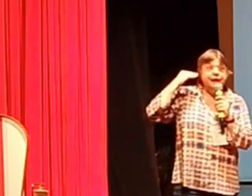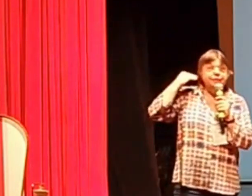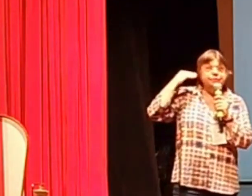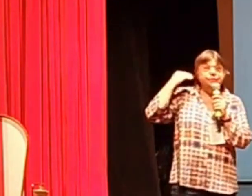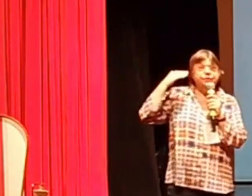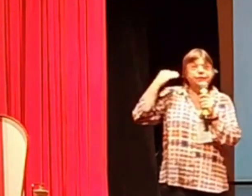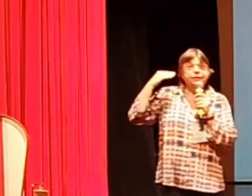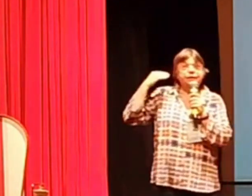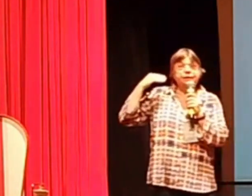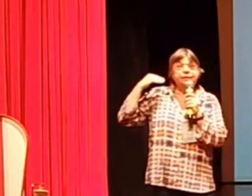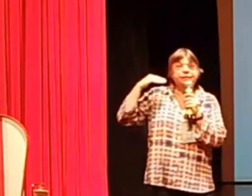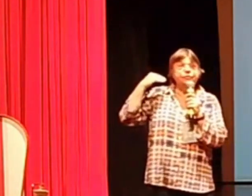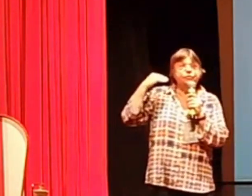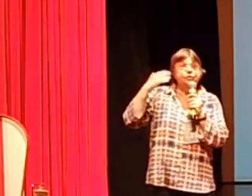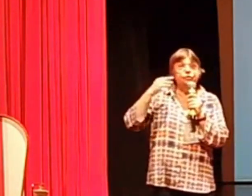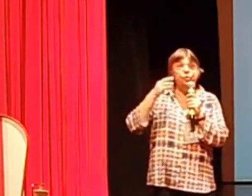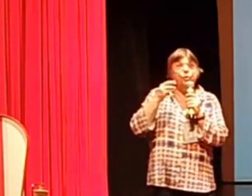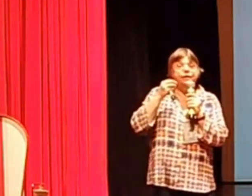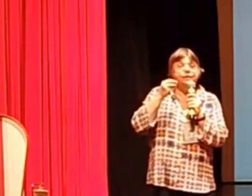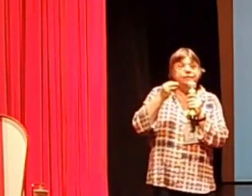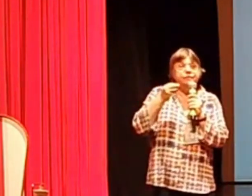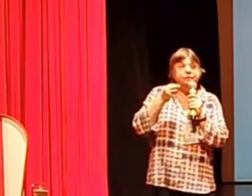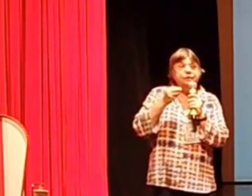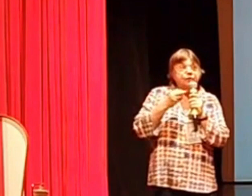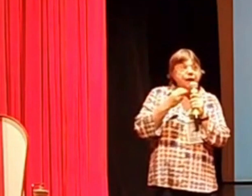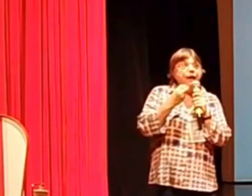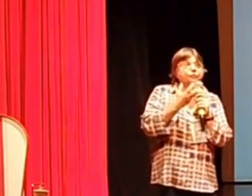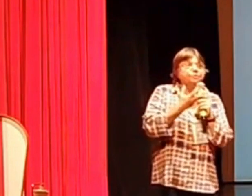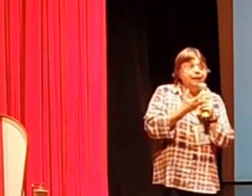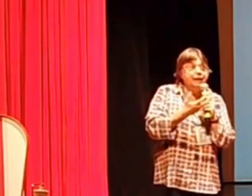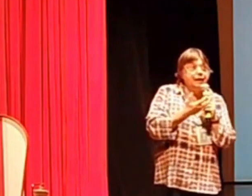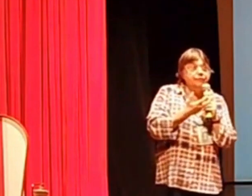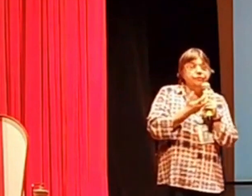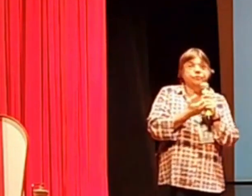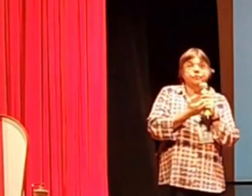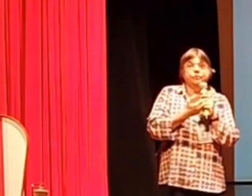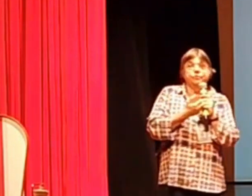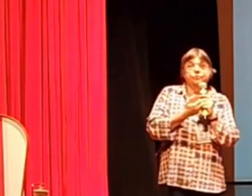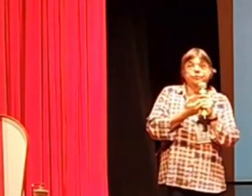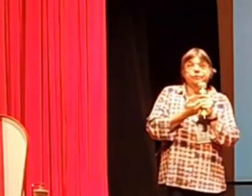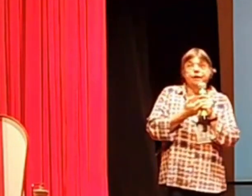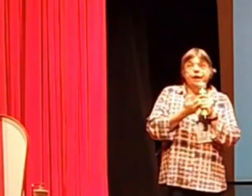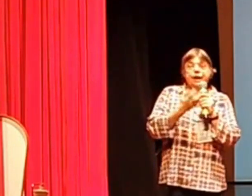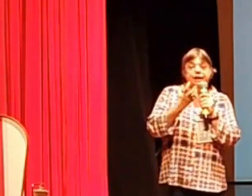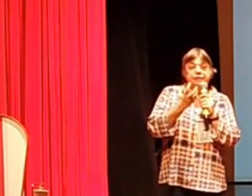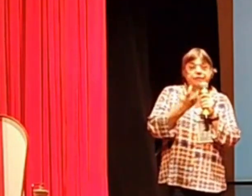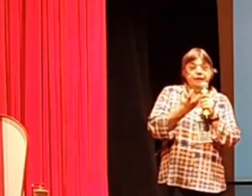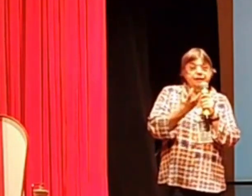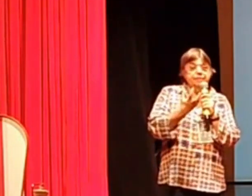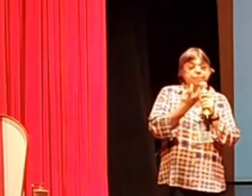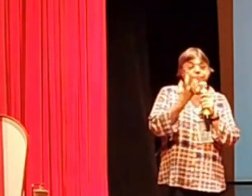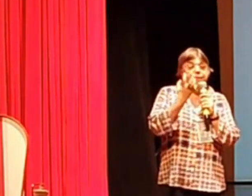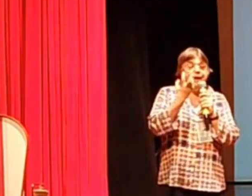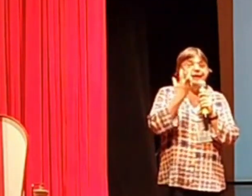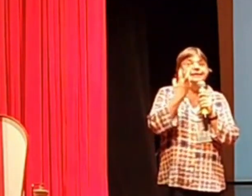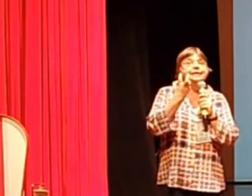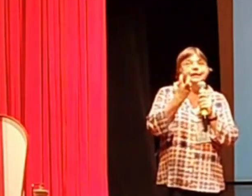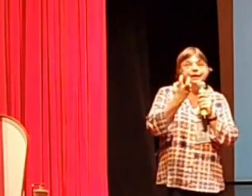as frases que se diz, o que se diz, as palavras que se usam, aquilo